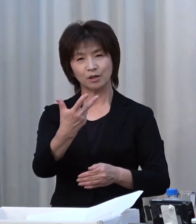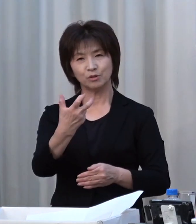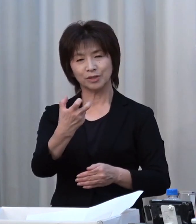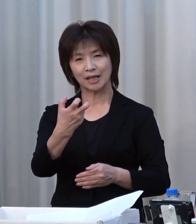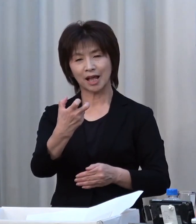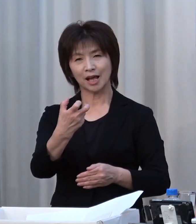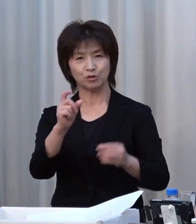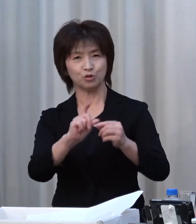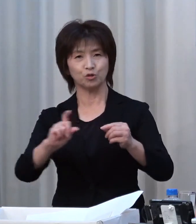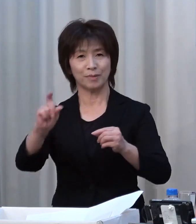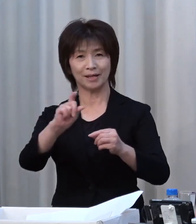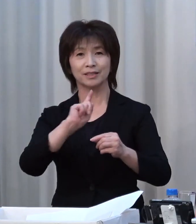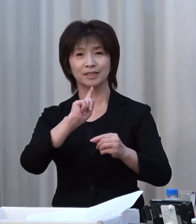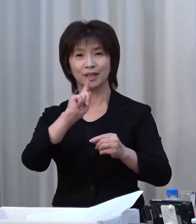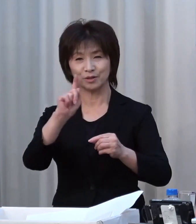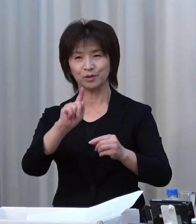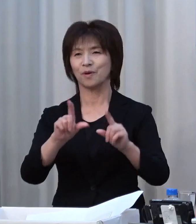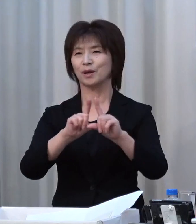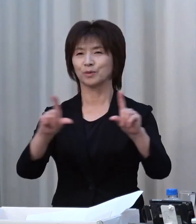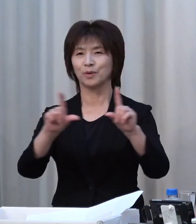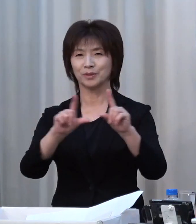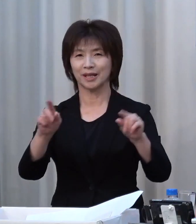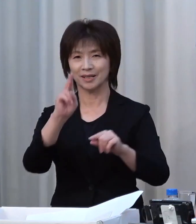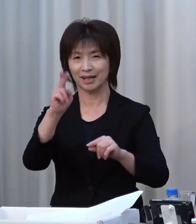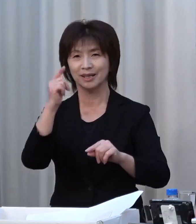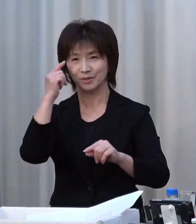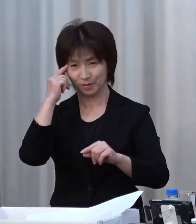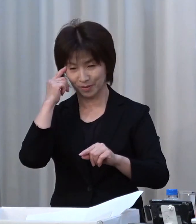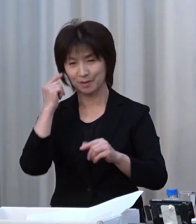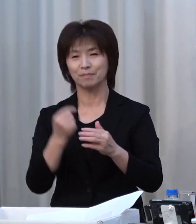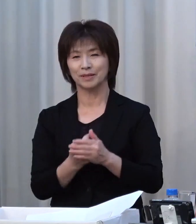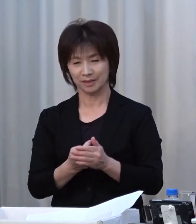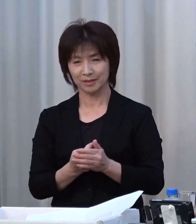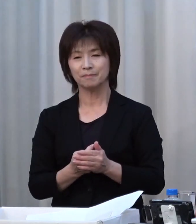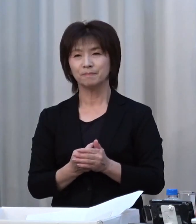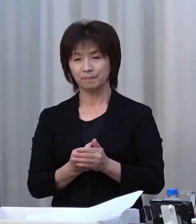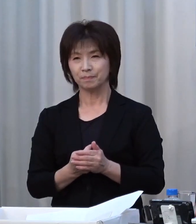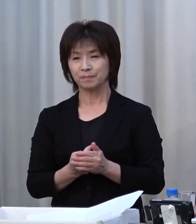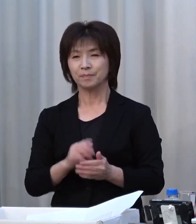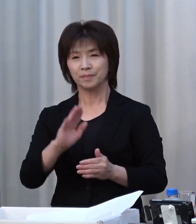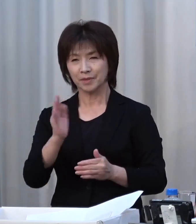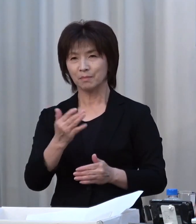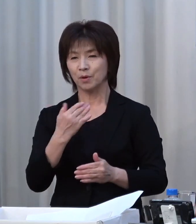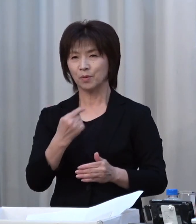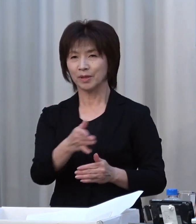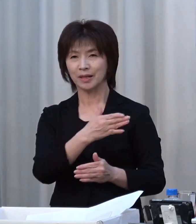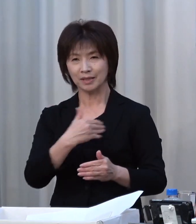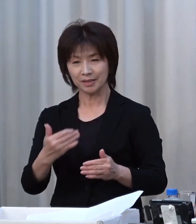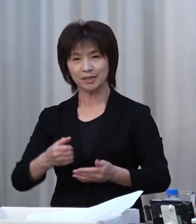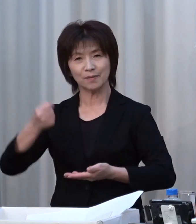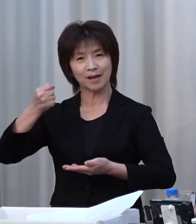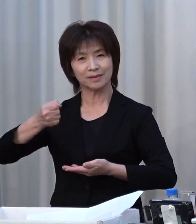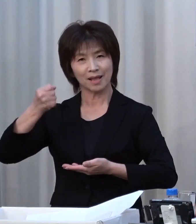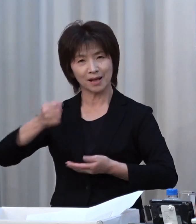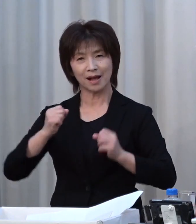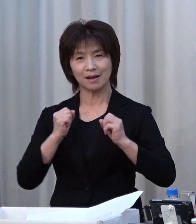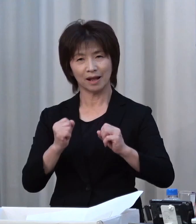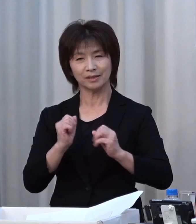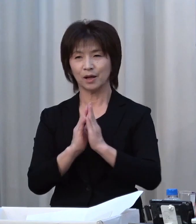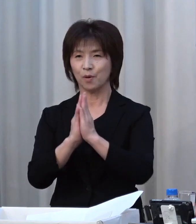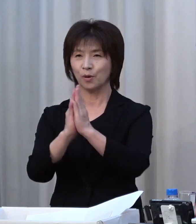170倍というのは、当然なのかなという気もしますしね、まあ、しかしね、私どもやっぱり聖火ランナーをお